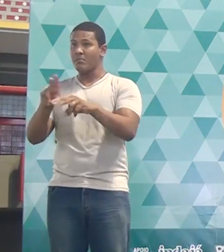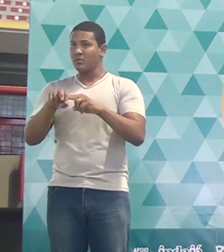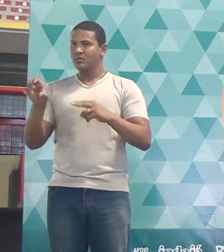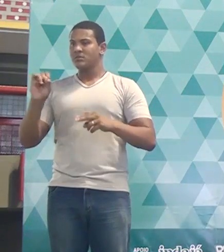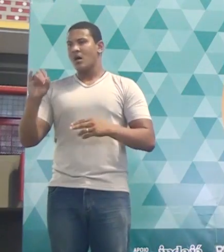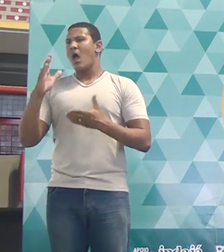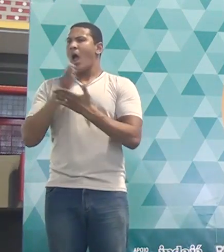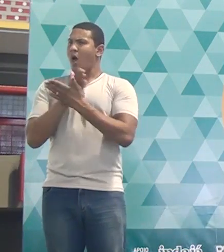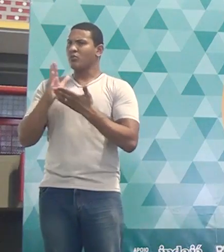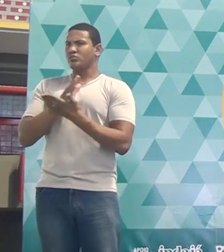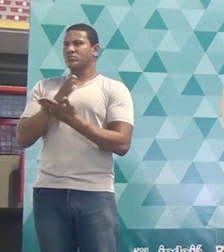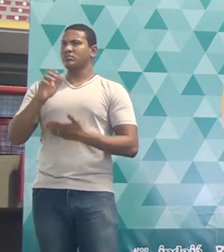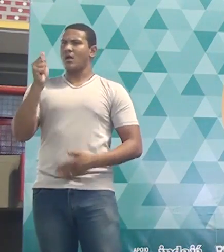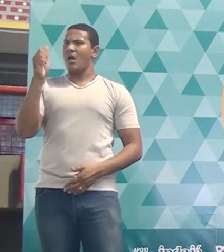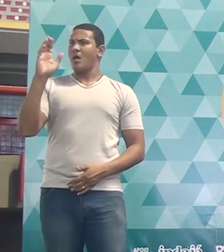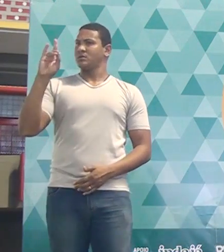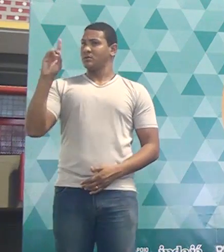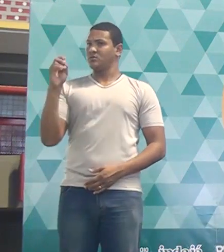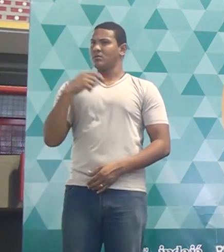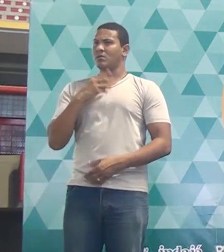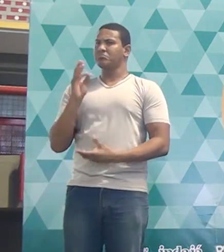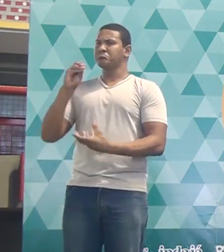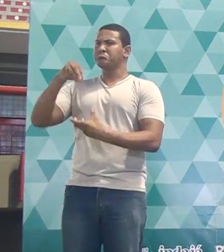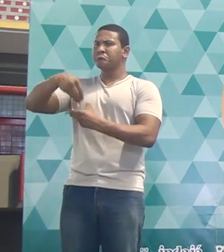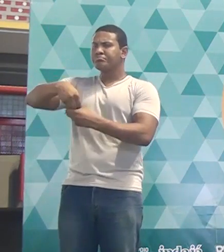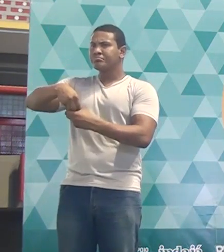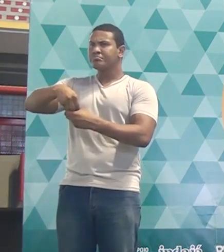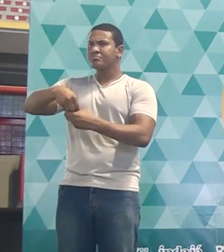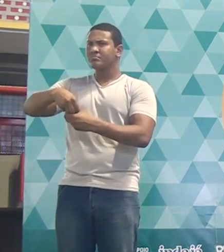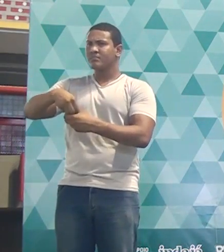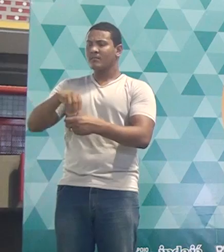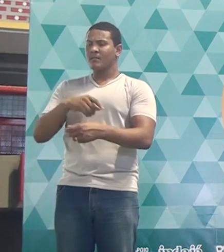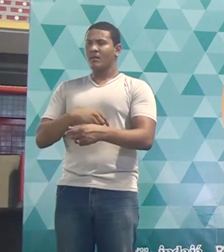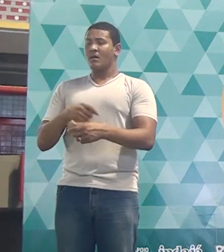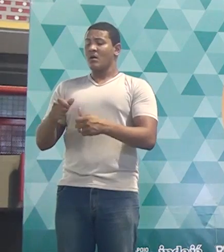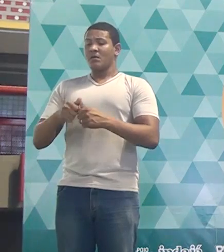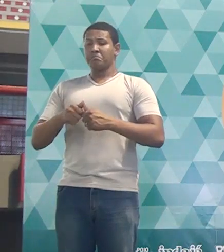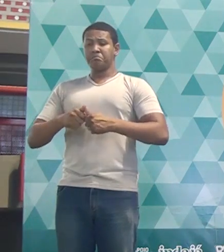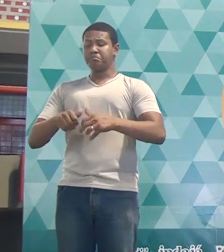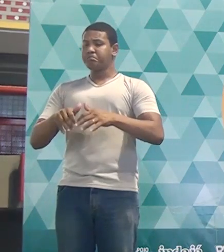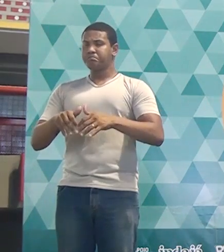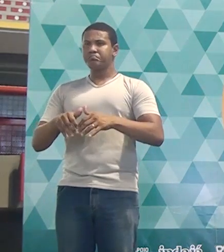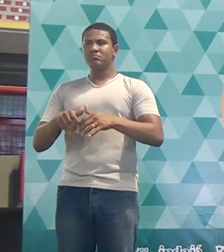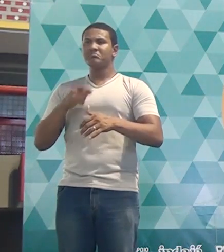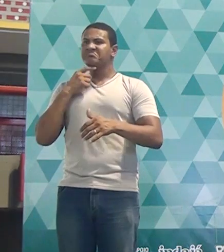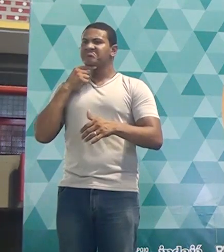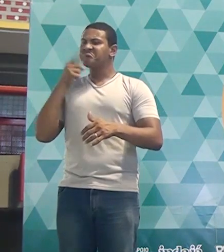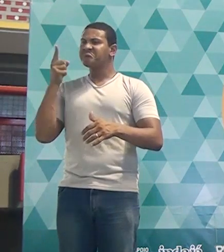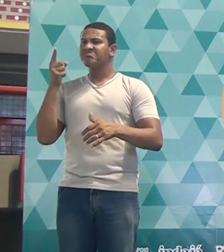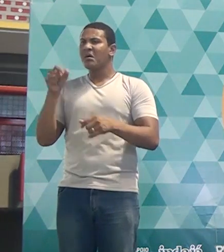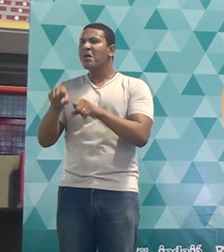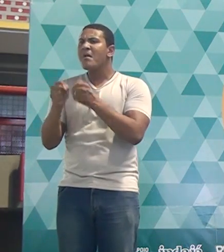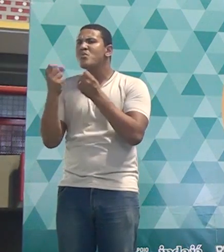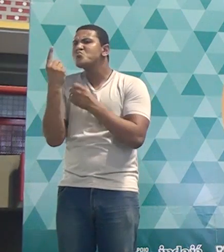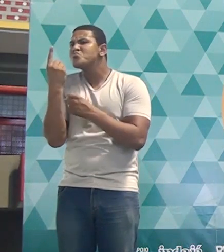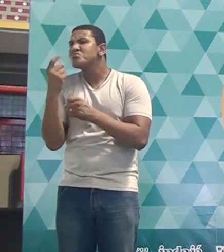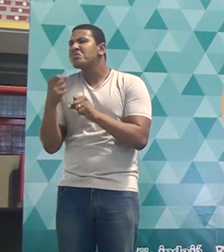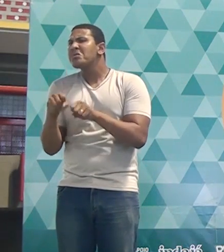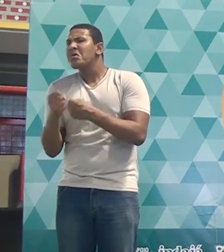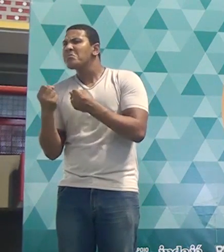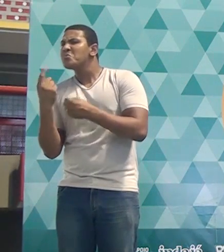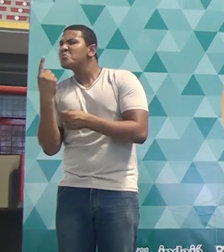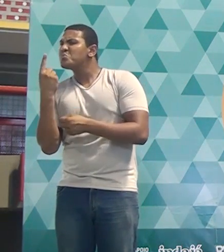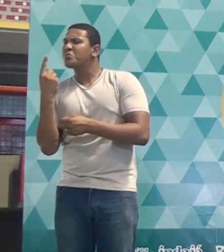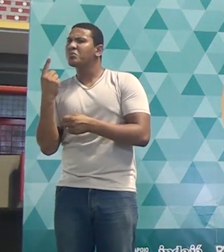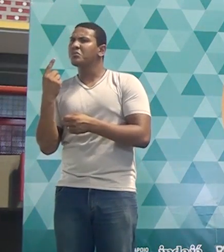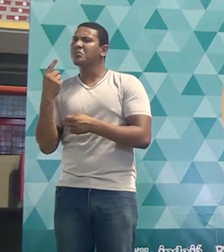na água, só quebro uma. 99 ficaram inteiras. Essa que quebrou, gerou íons. O grau de ionização